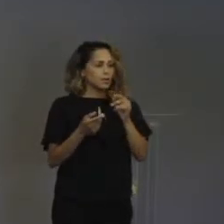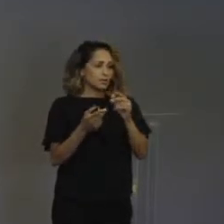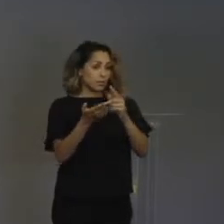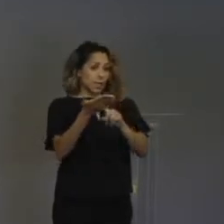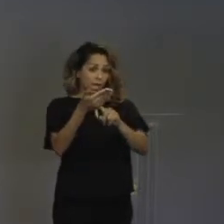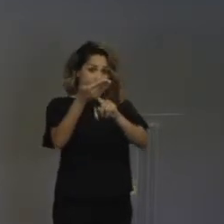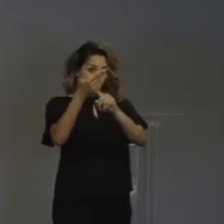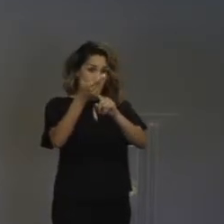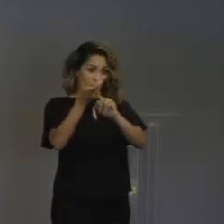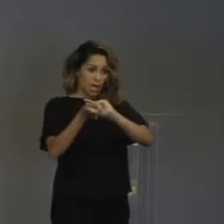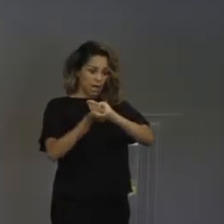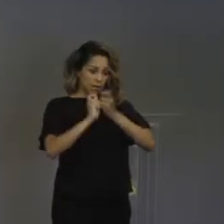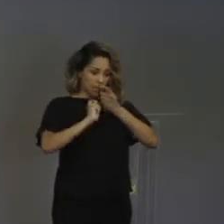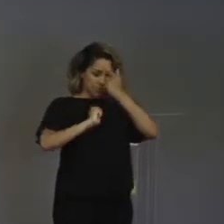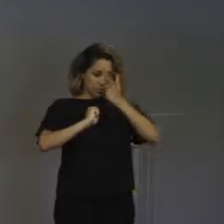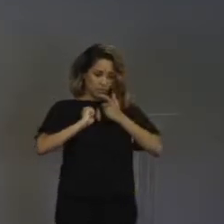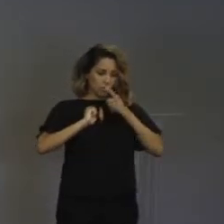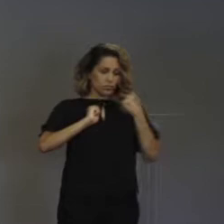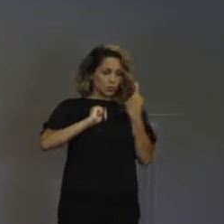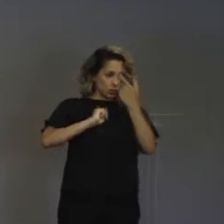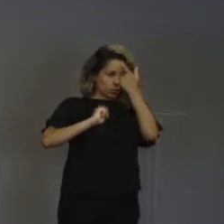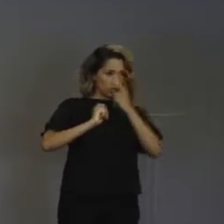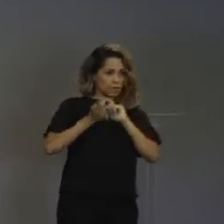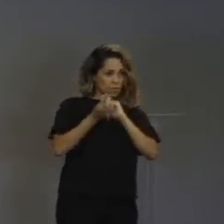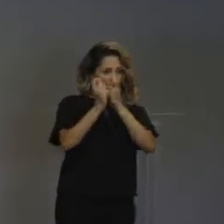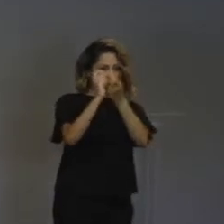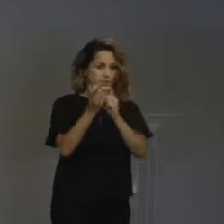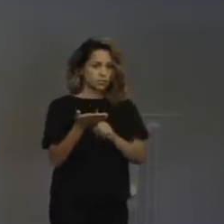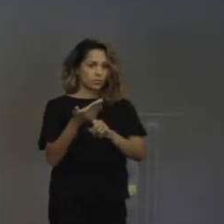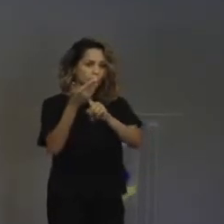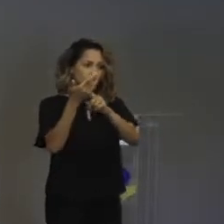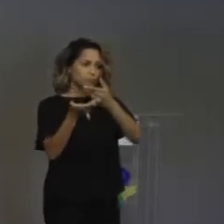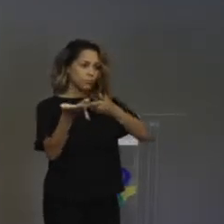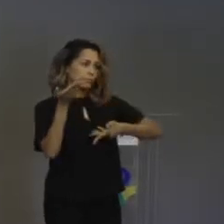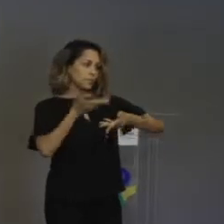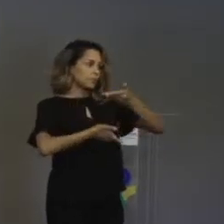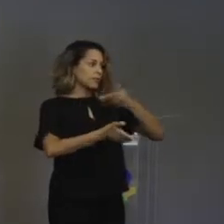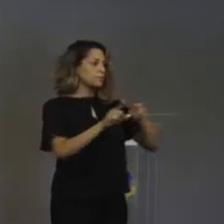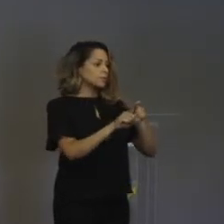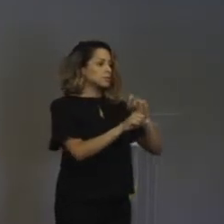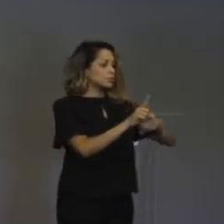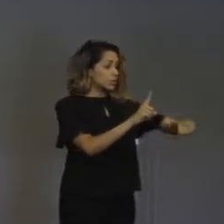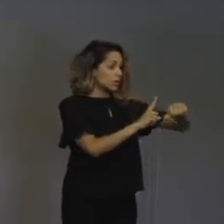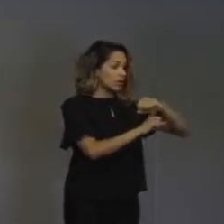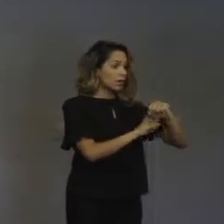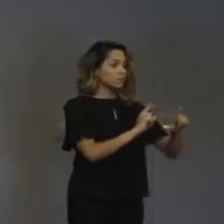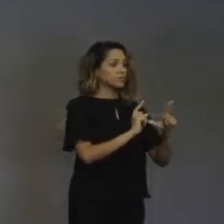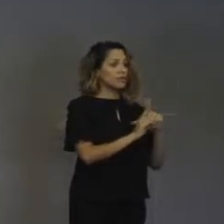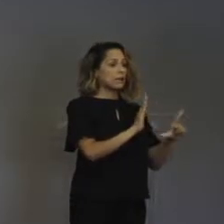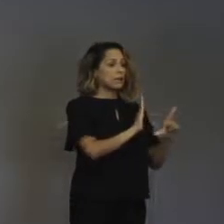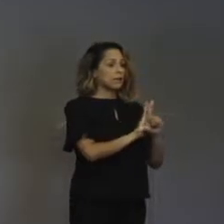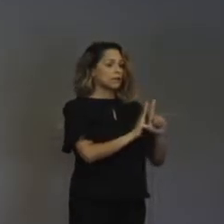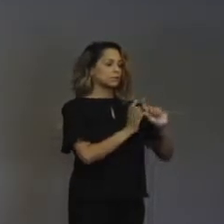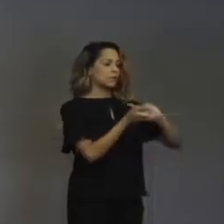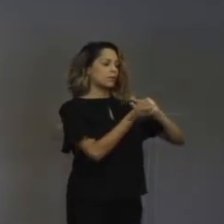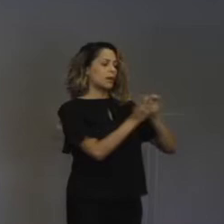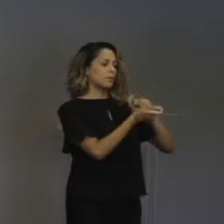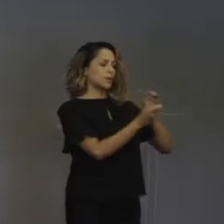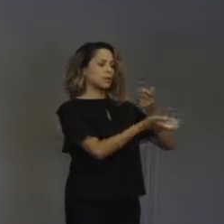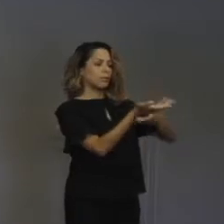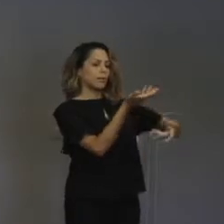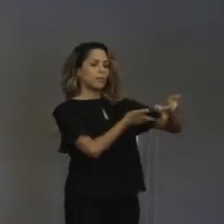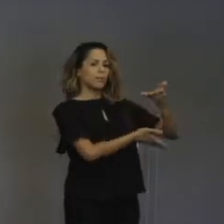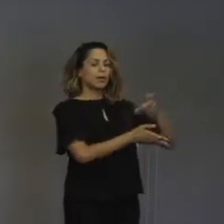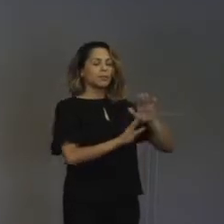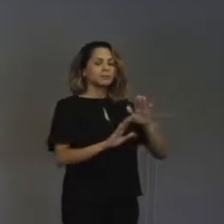se adaptando à tecnologia. A gente estava falando do direito aqui, para quem é advogado. O direito vai se adaptando à sociedade, a sociedade vai se adaptando às leis. E a gente vai num processo que ele não é